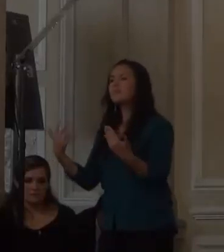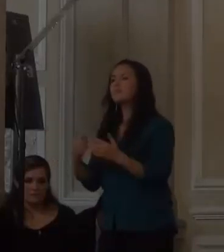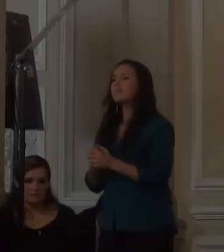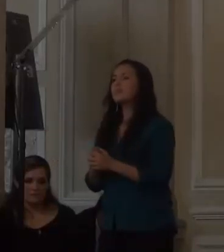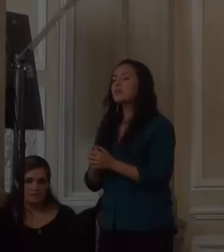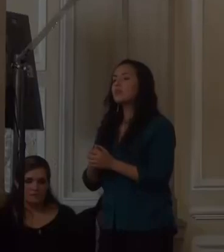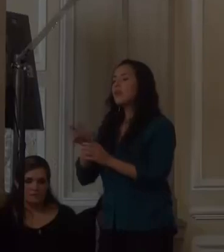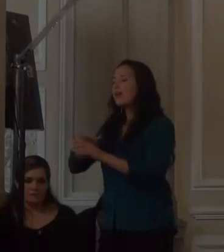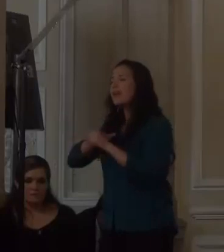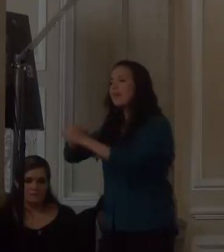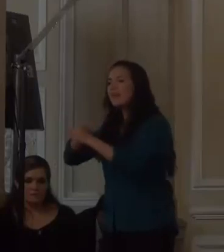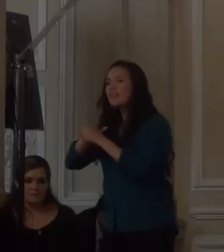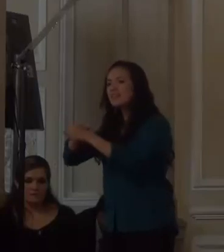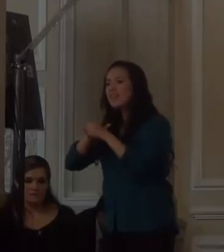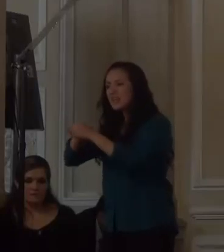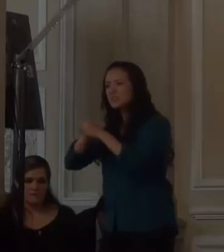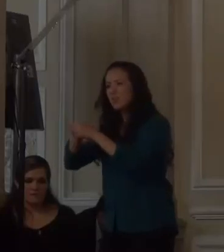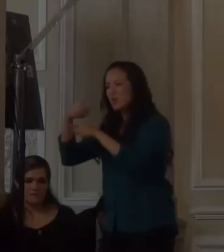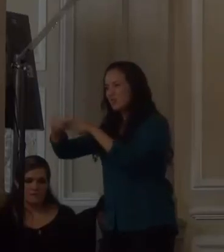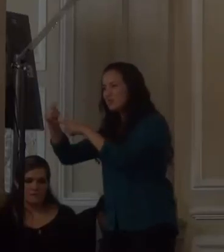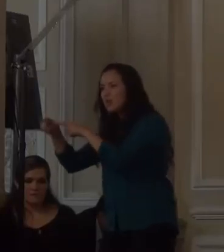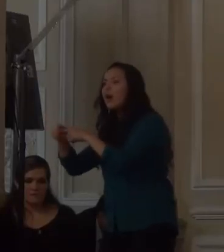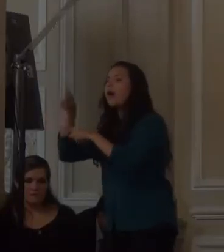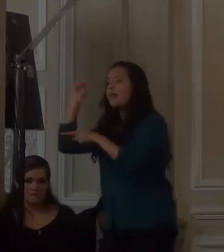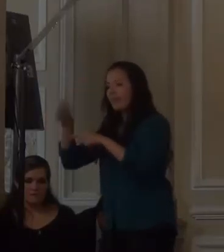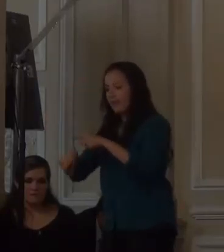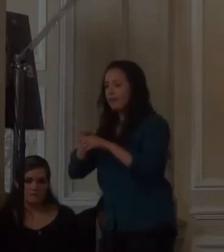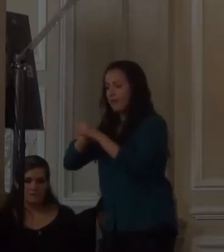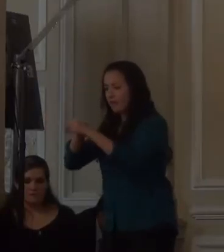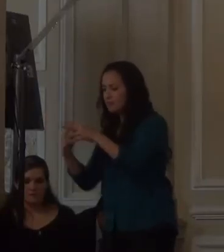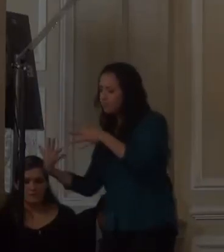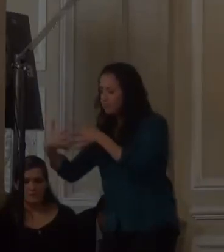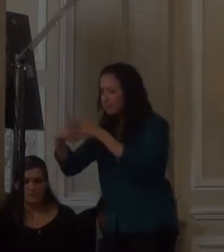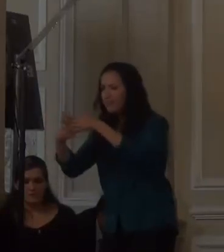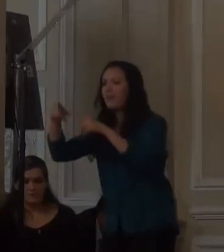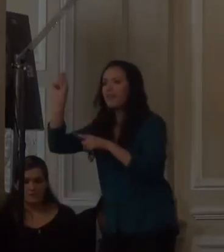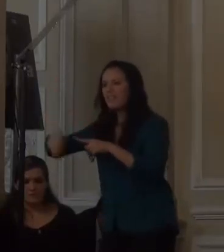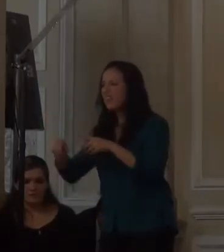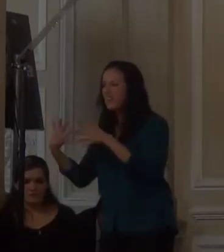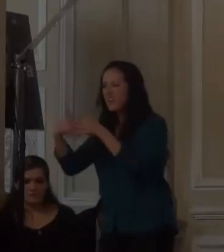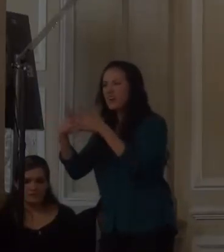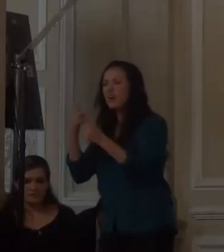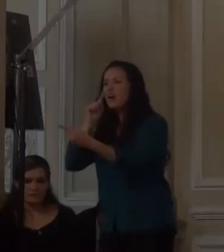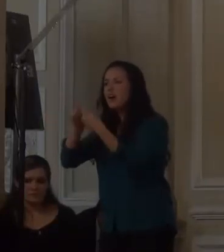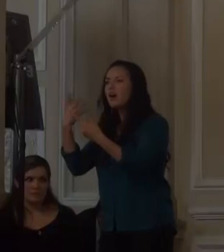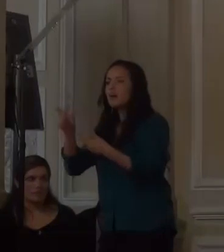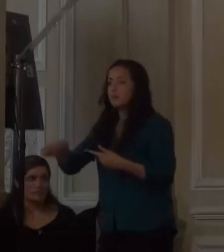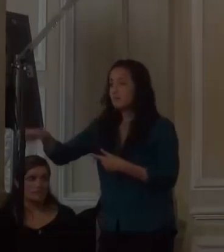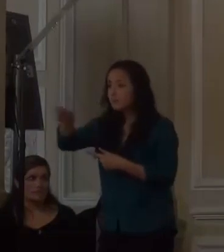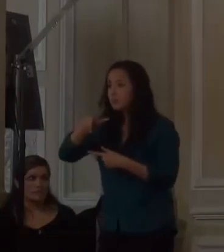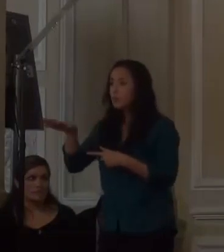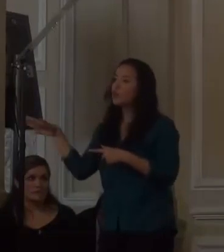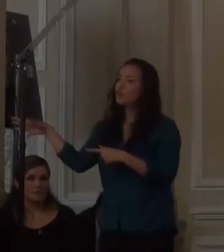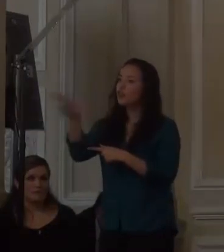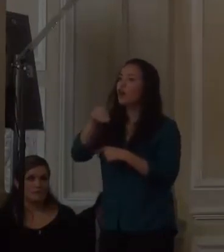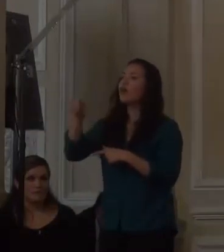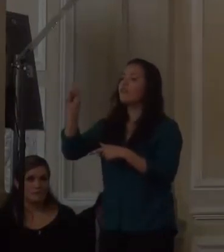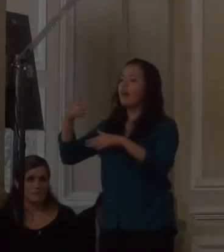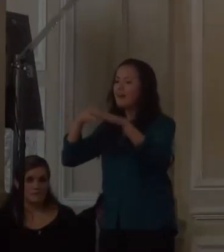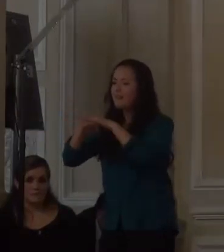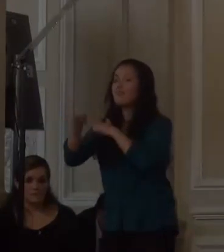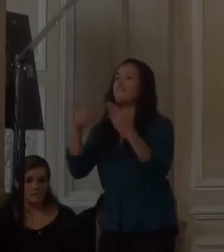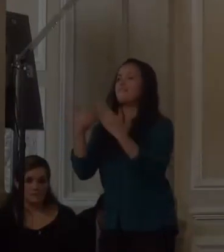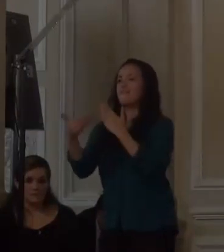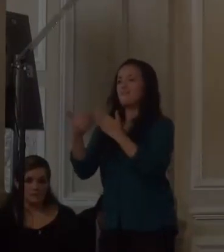de transporte público, que tienen que adecuarse para garantizarles a todos ustedes un